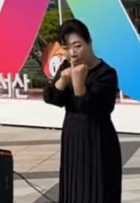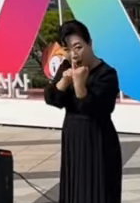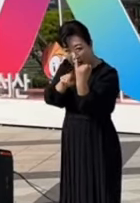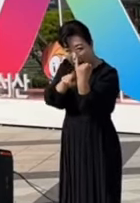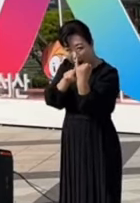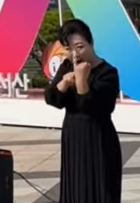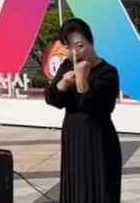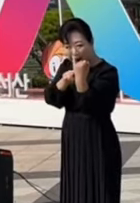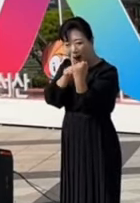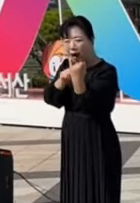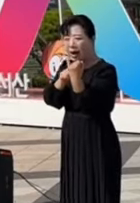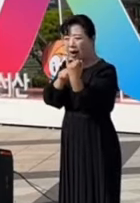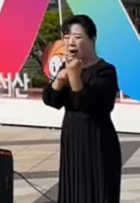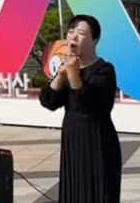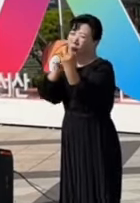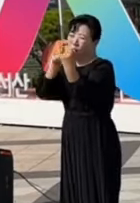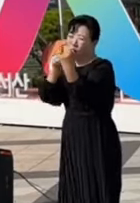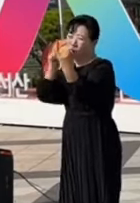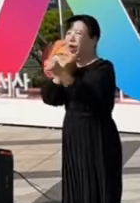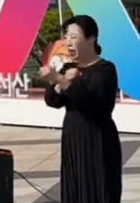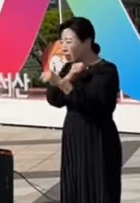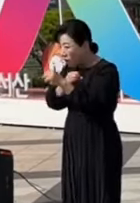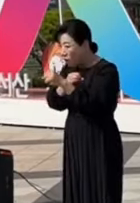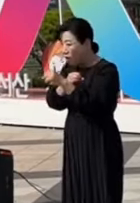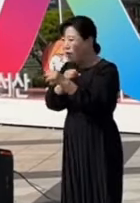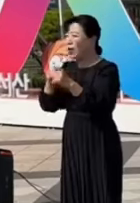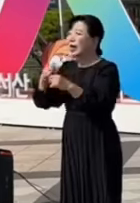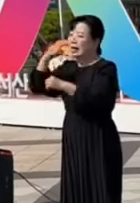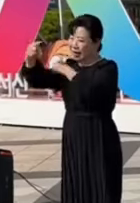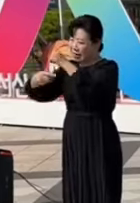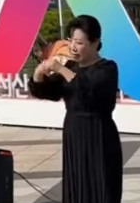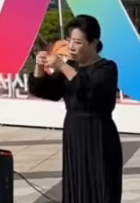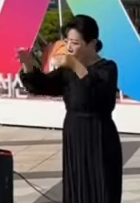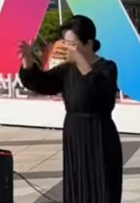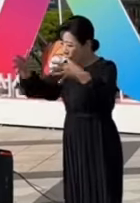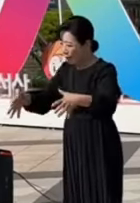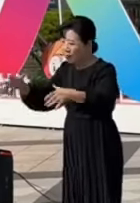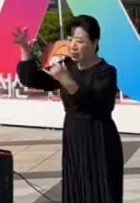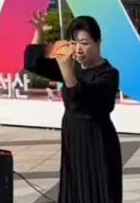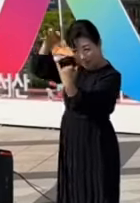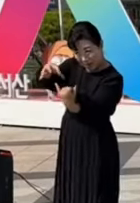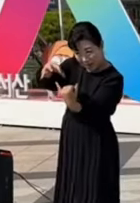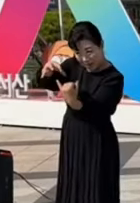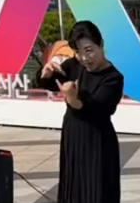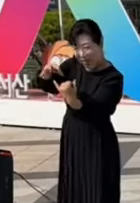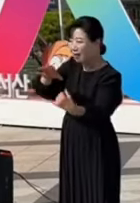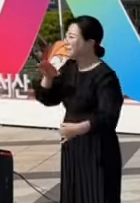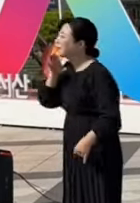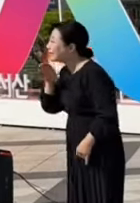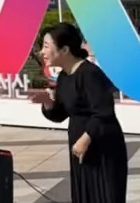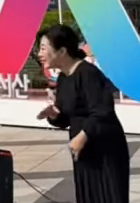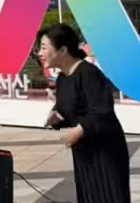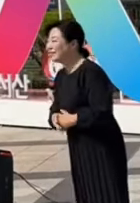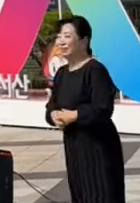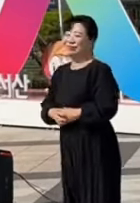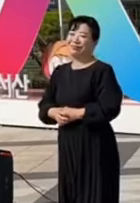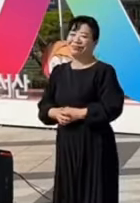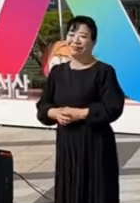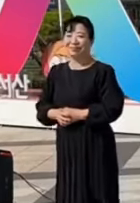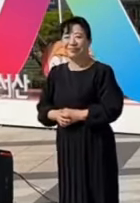대표님과 같이 고소고발해가지고 1년간 징역을 살겠습니다. 맞습니까?